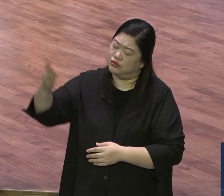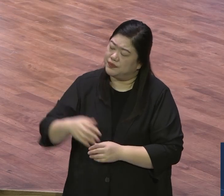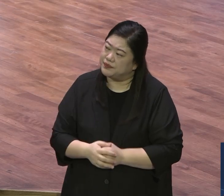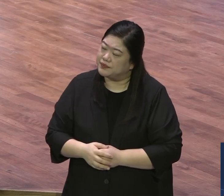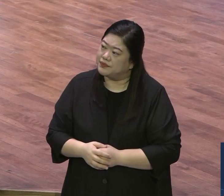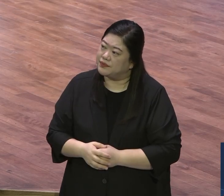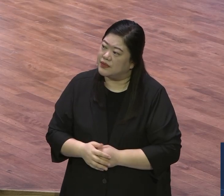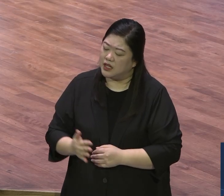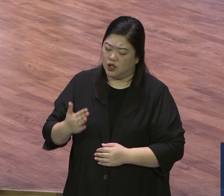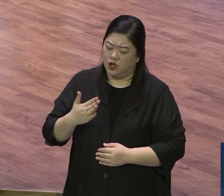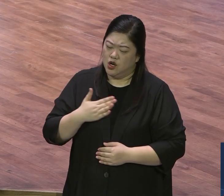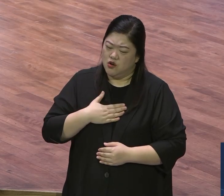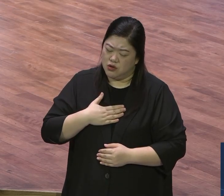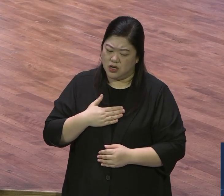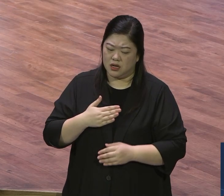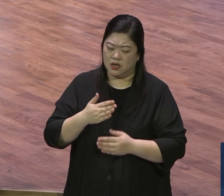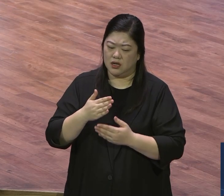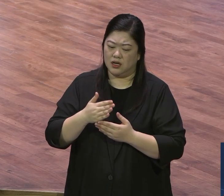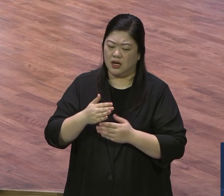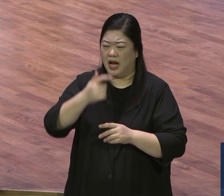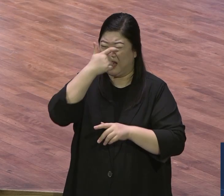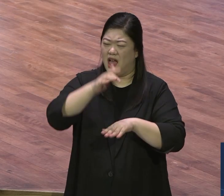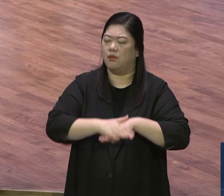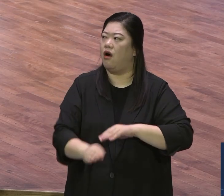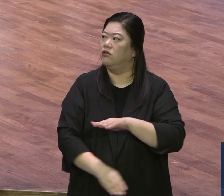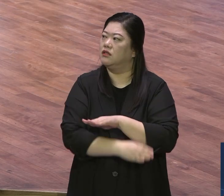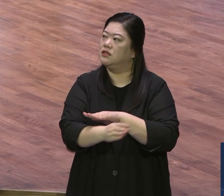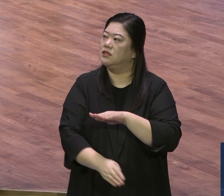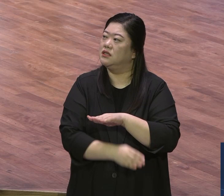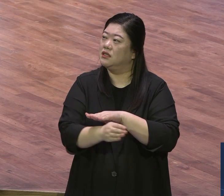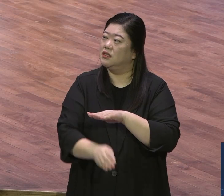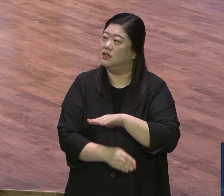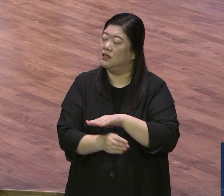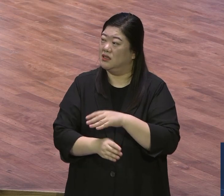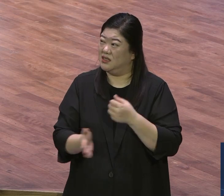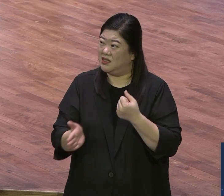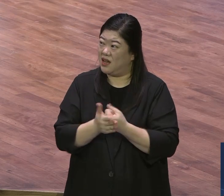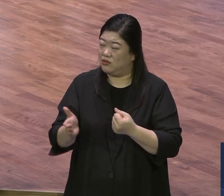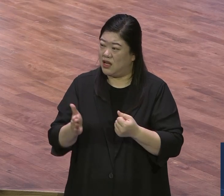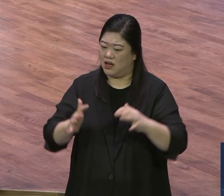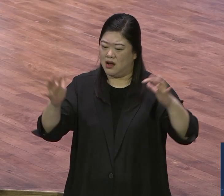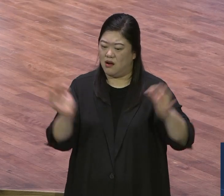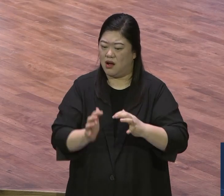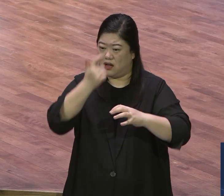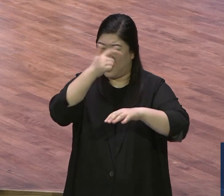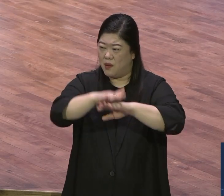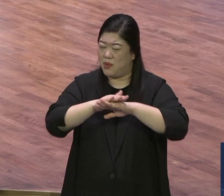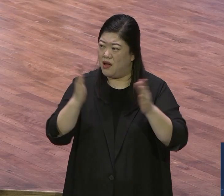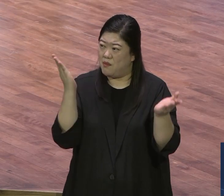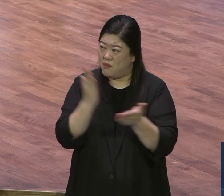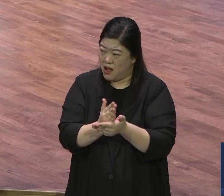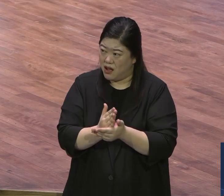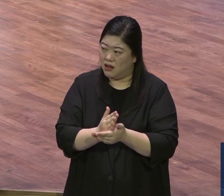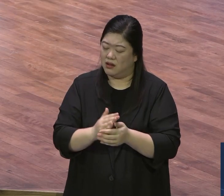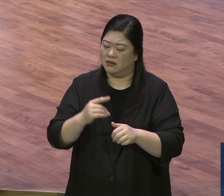주 없이 예배를 들었으면 성도료끼리 얼굴도 못 보고 듣도 보도 못한